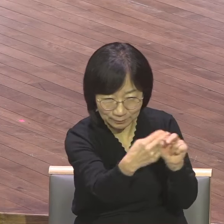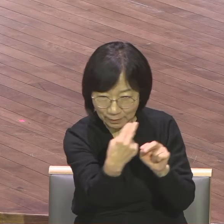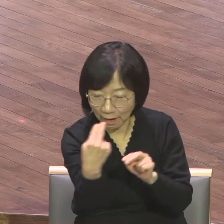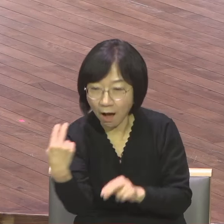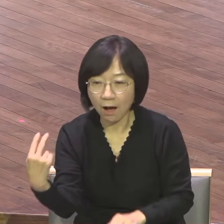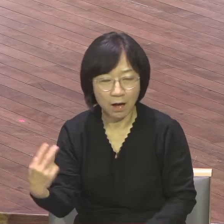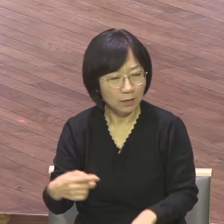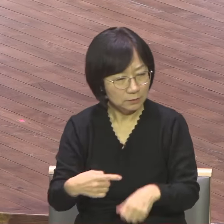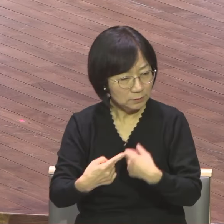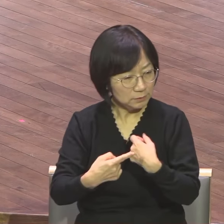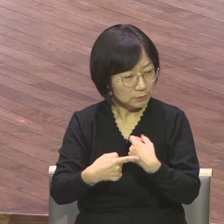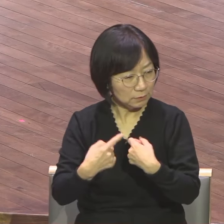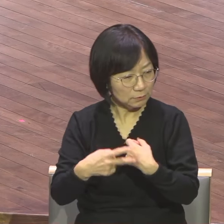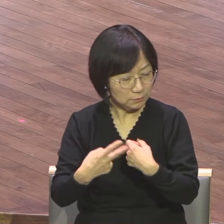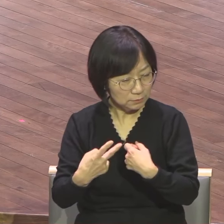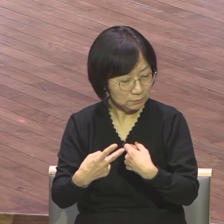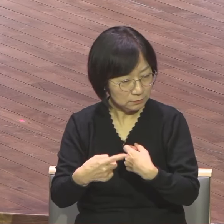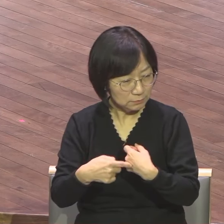1학년 2학년이에요. 1학년 2학년